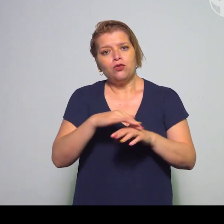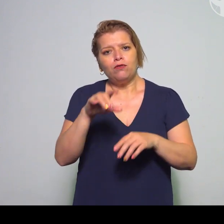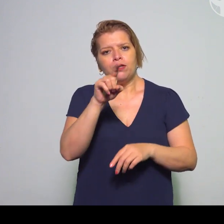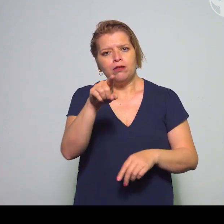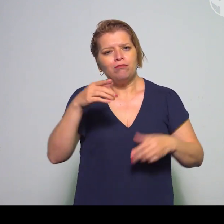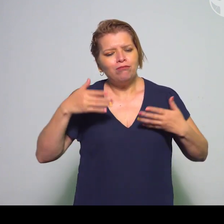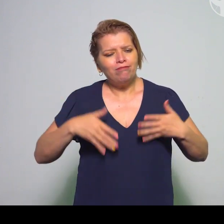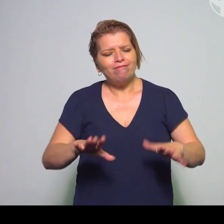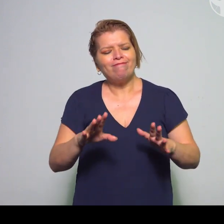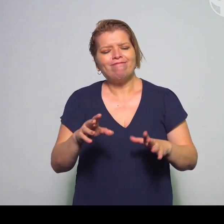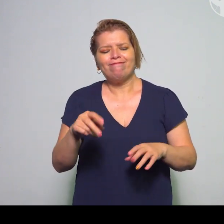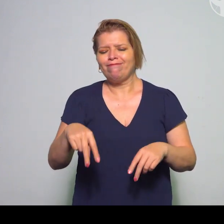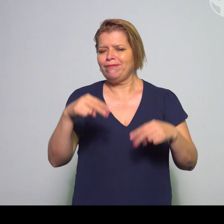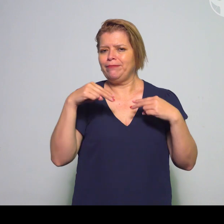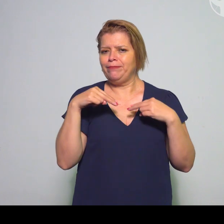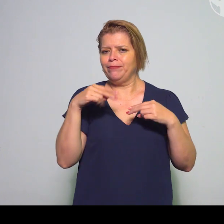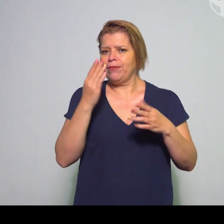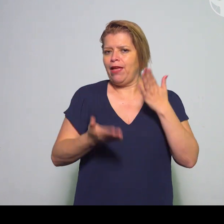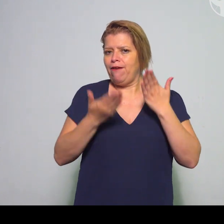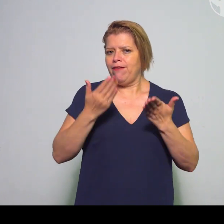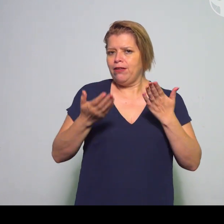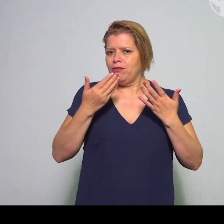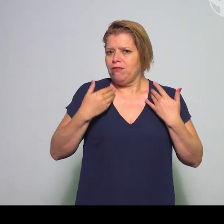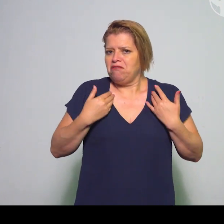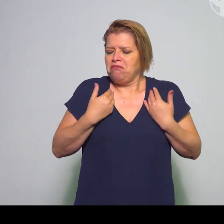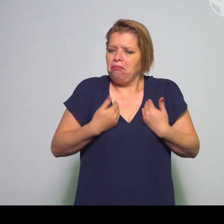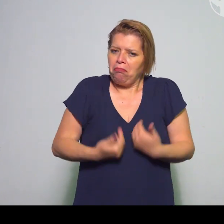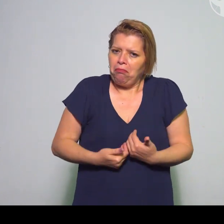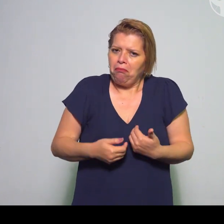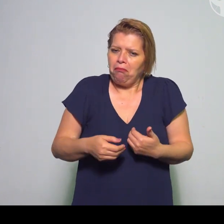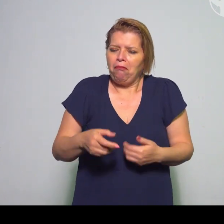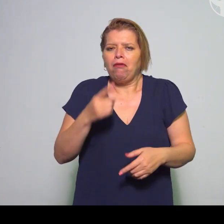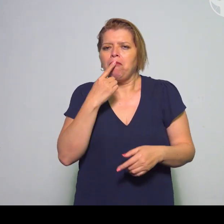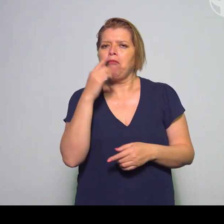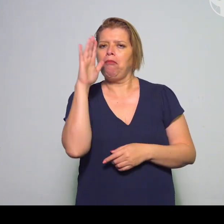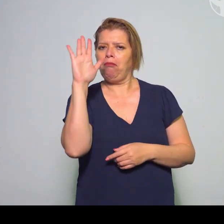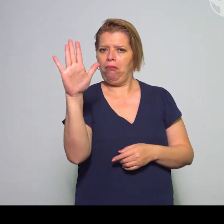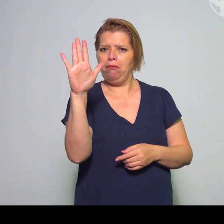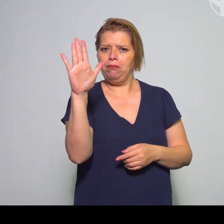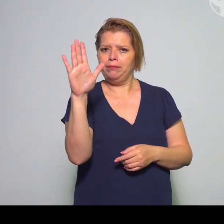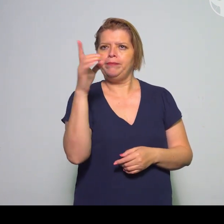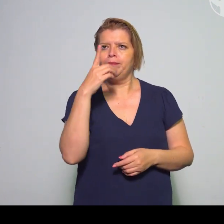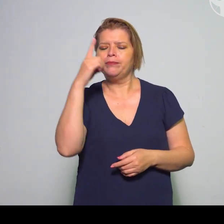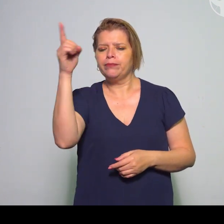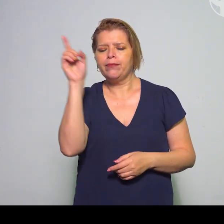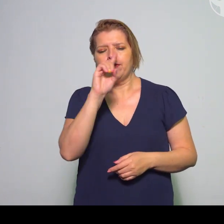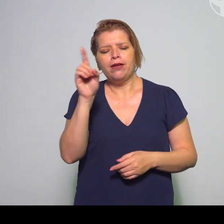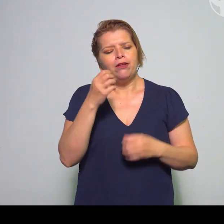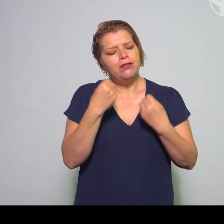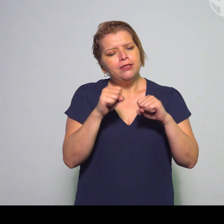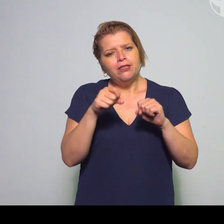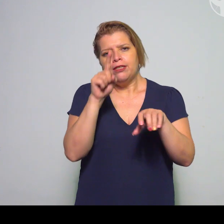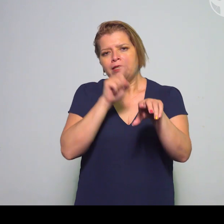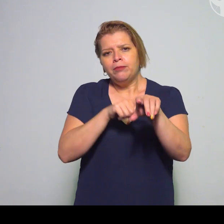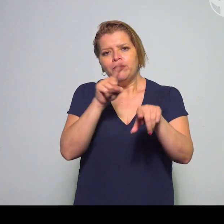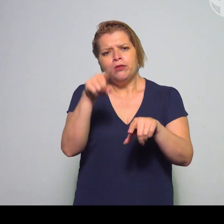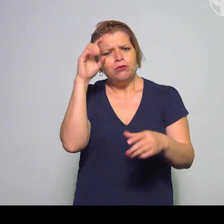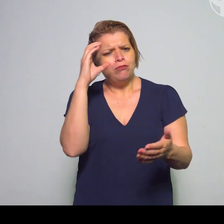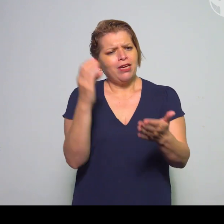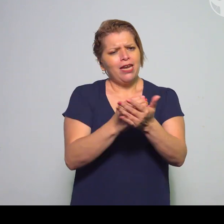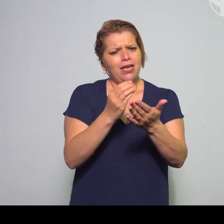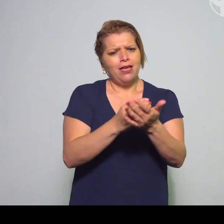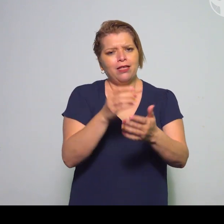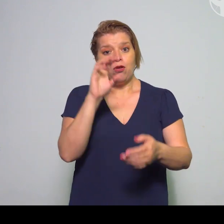financiera, sobre tu salud. ¿Será que no te has cansado de orar por esas promesas porque las cosas no sucedieron en el tiempo en que